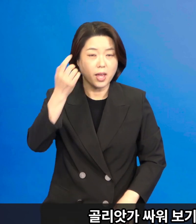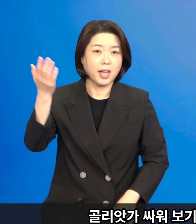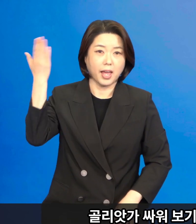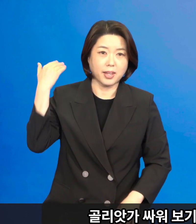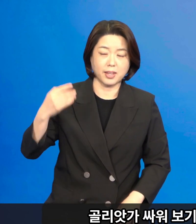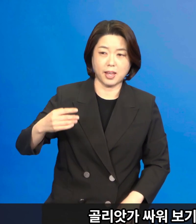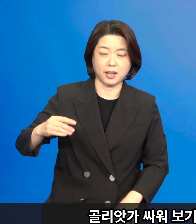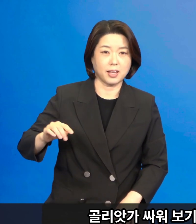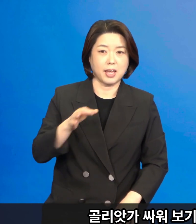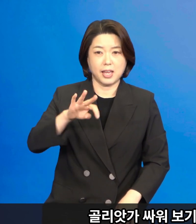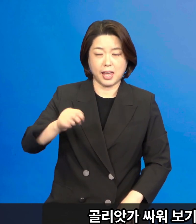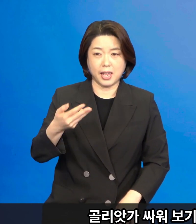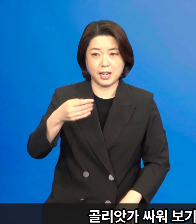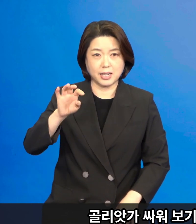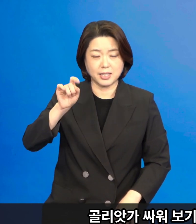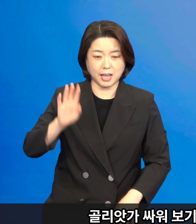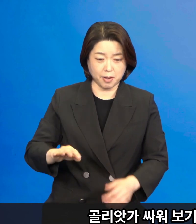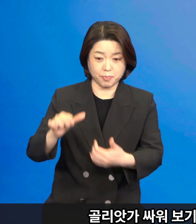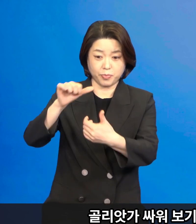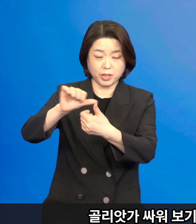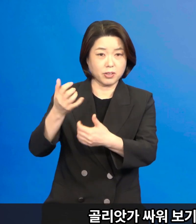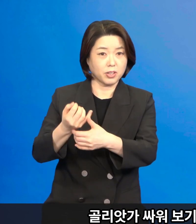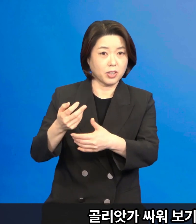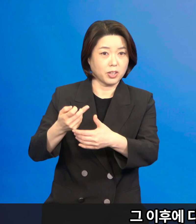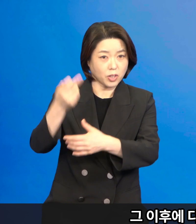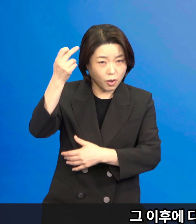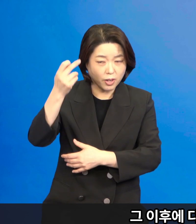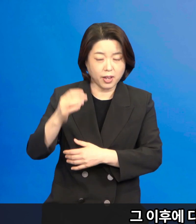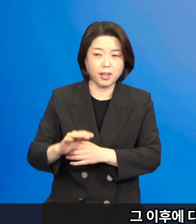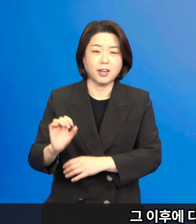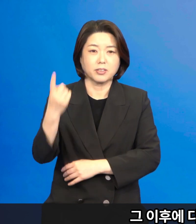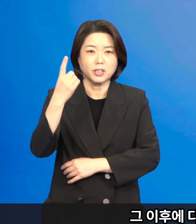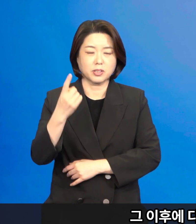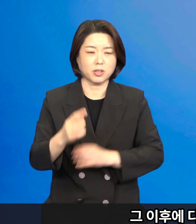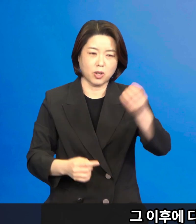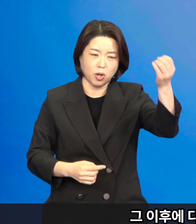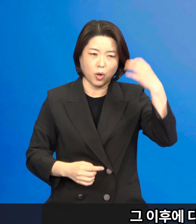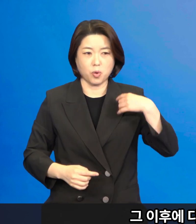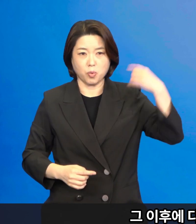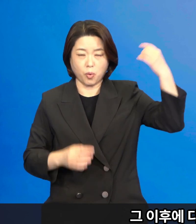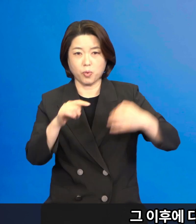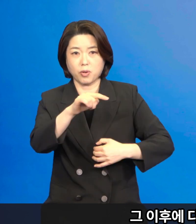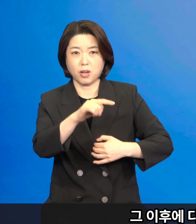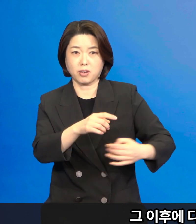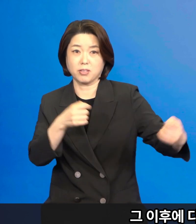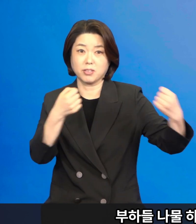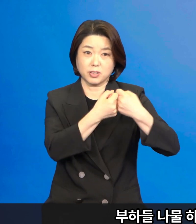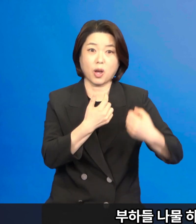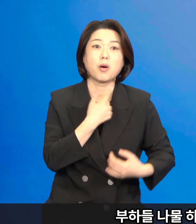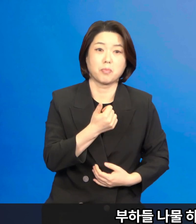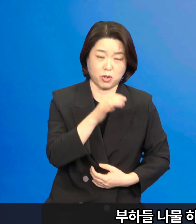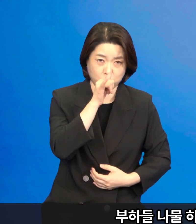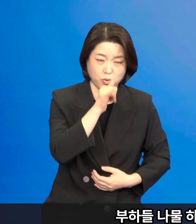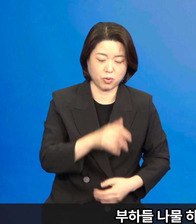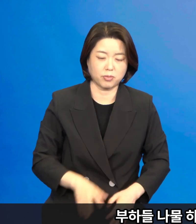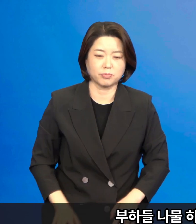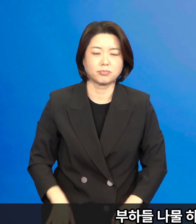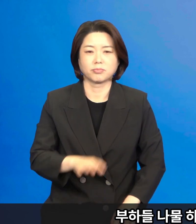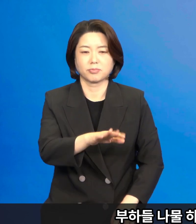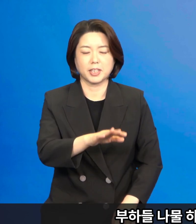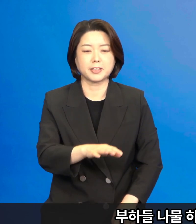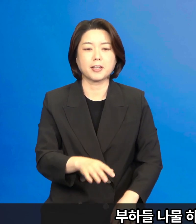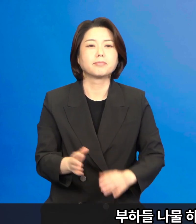의해서 골리앗과 싸워보기도 전에 한번 싸울 뻔했잖아요. 그 이후에 다윗은 마음을 딱 지키고 부하들 나무라지